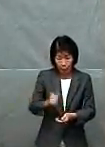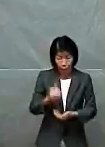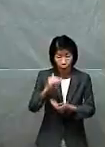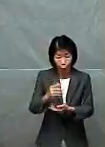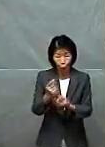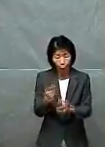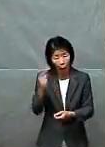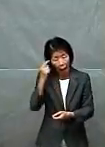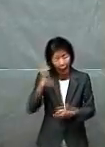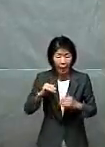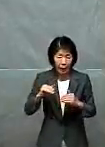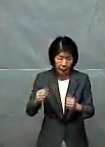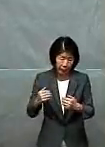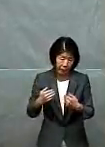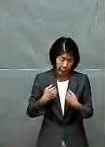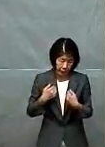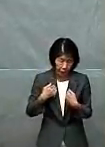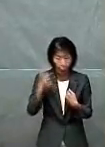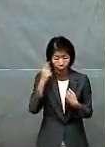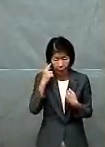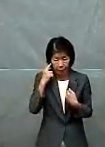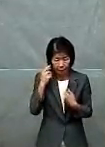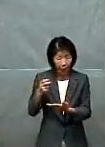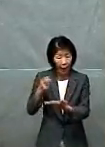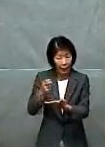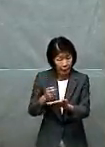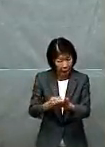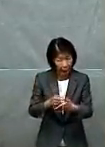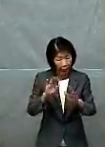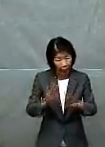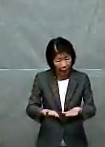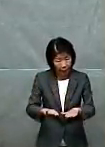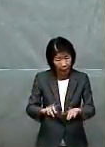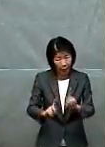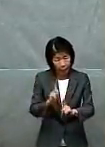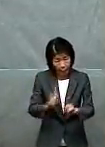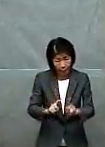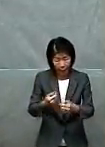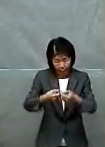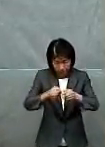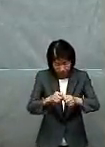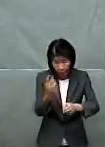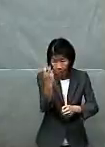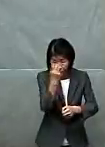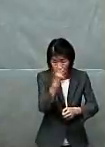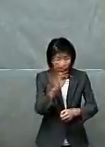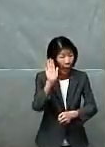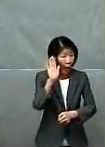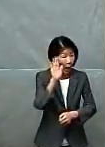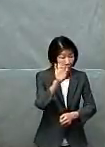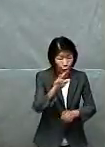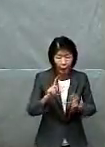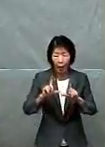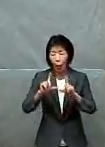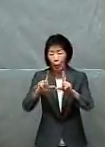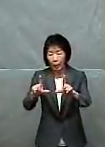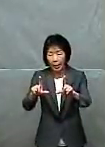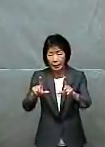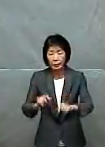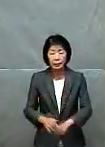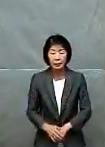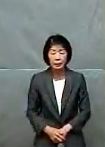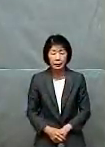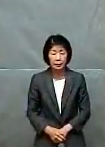。ただそういう規定があるかもしれませんので、そういうことを調べて後でお答えしたいと思います。 はい、ありがとうございました。